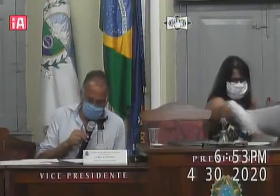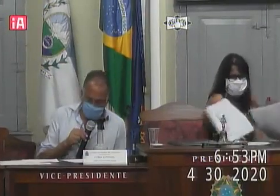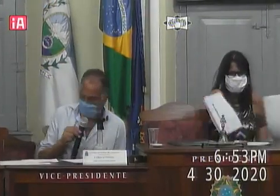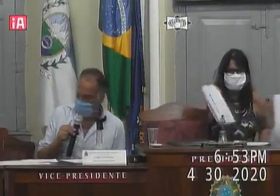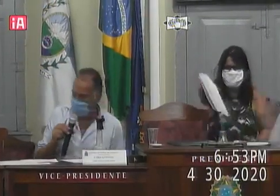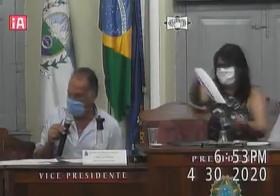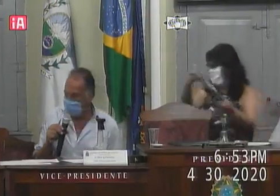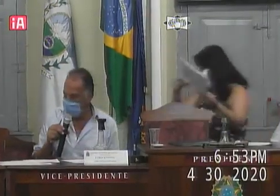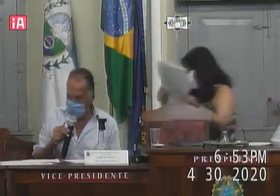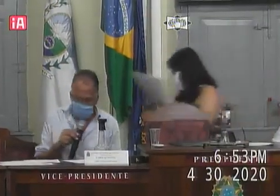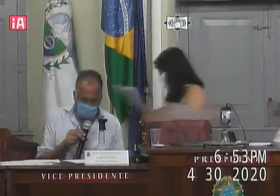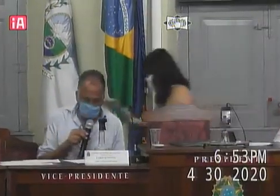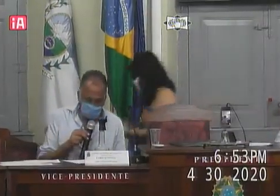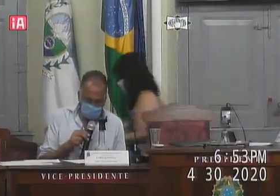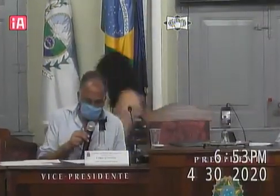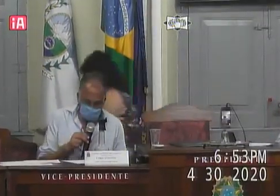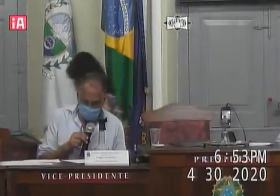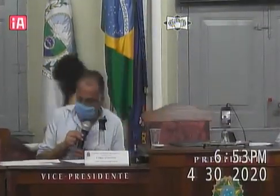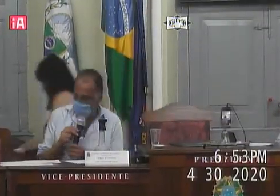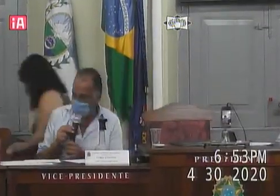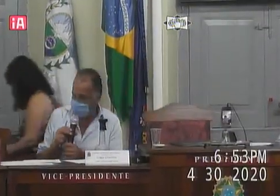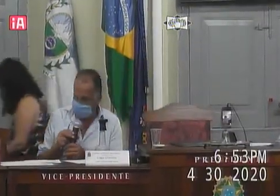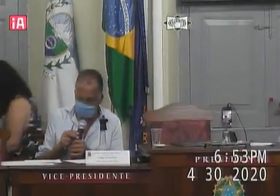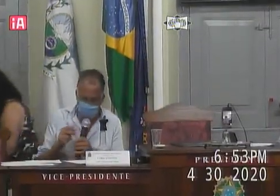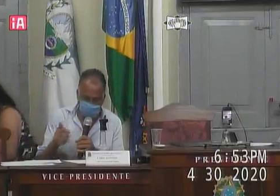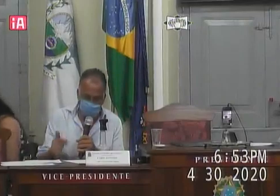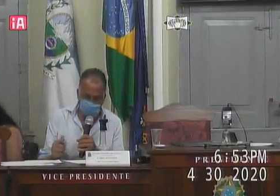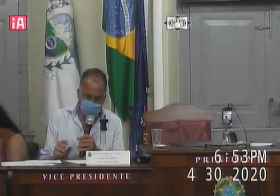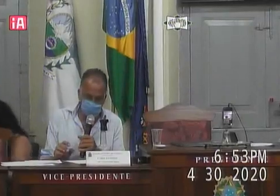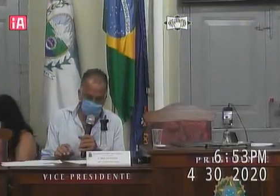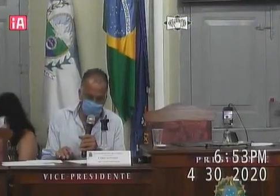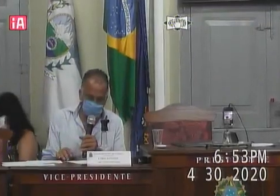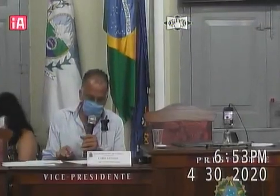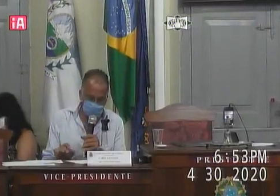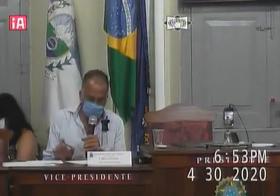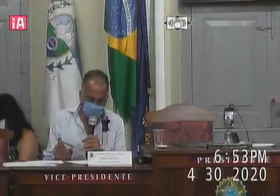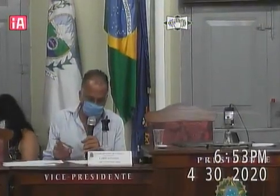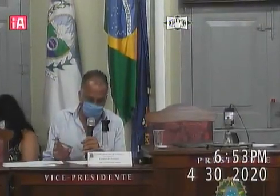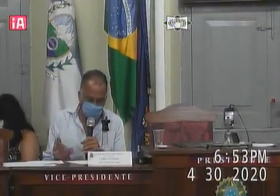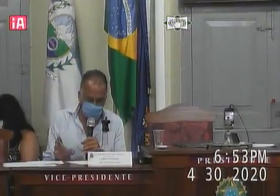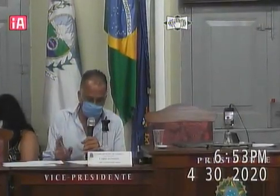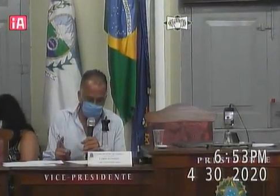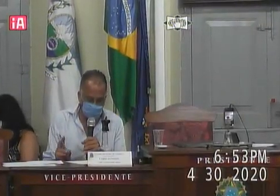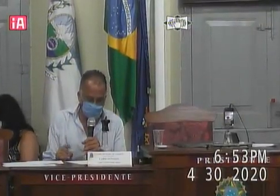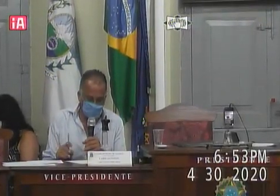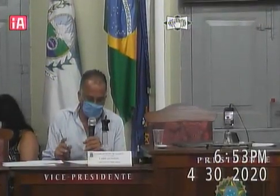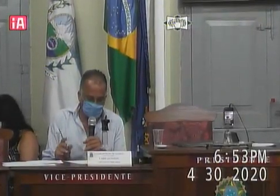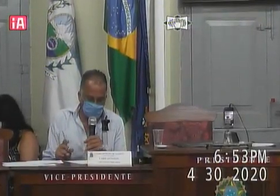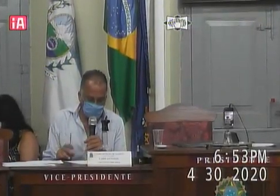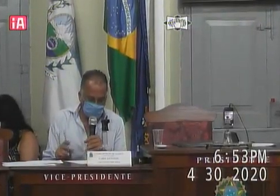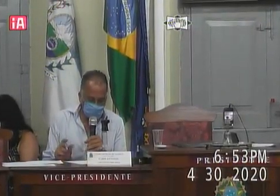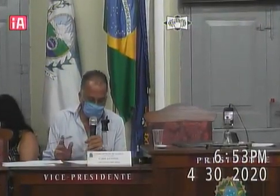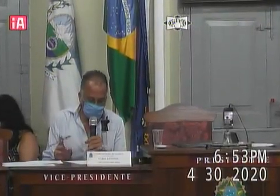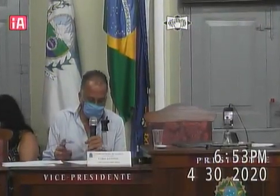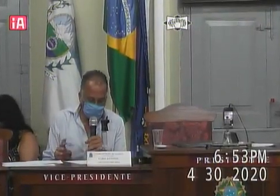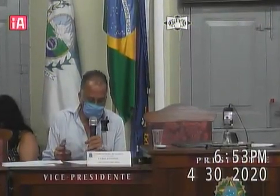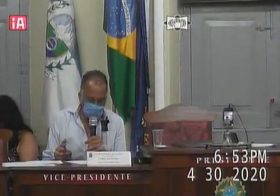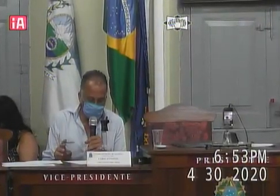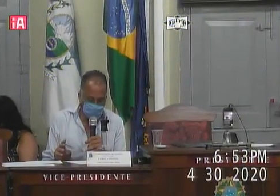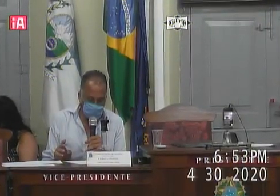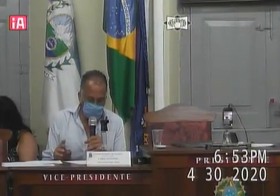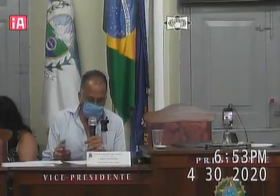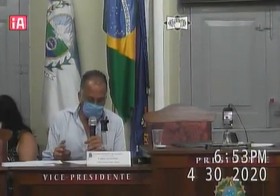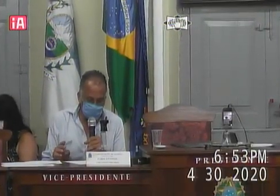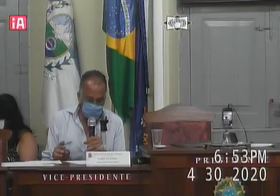solicitaram o primeiro requerimento, a primeira resposta ao requerimento da vereadora Fabiane. E vamos